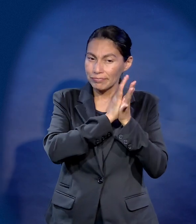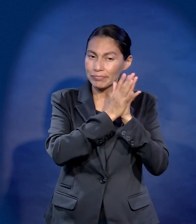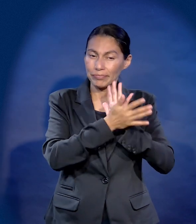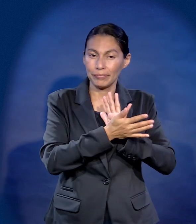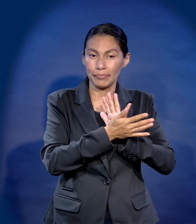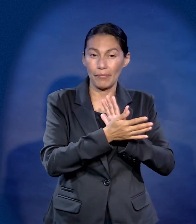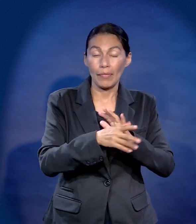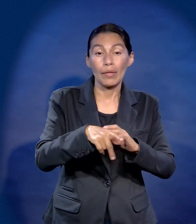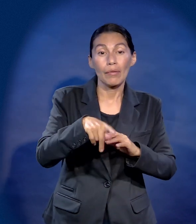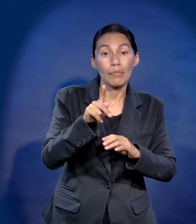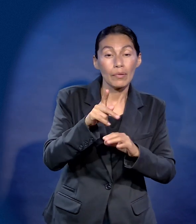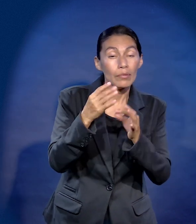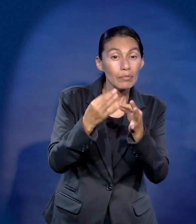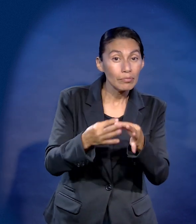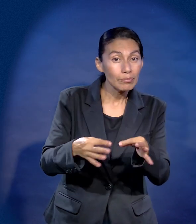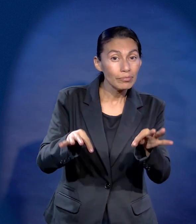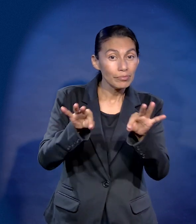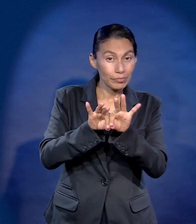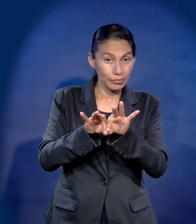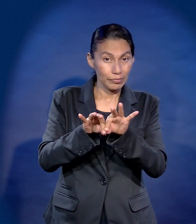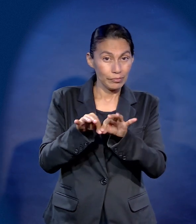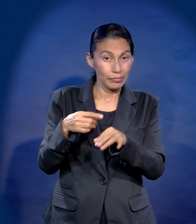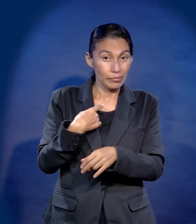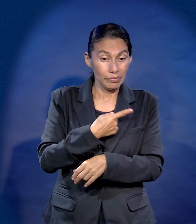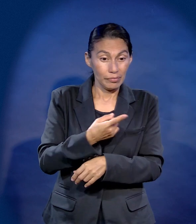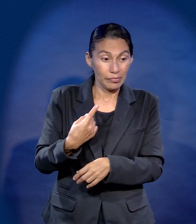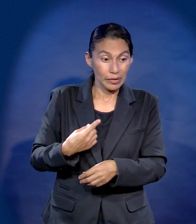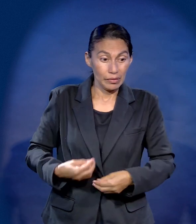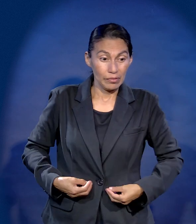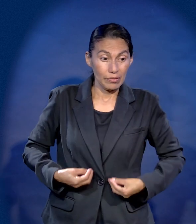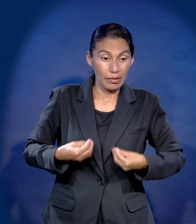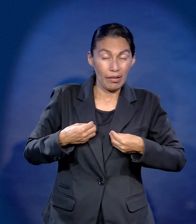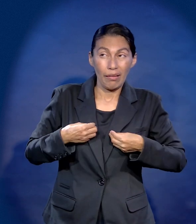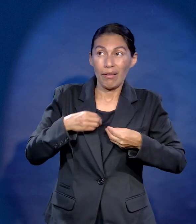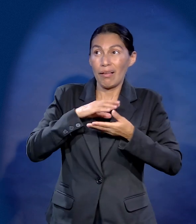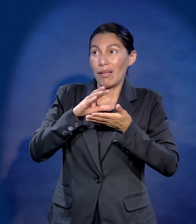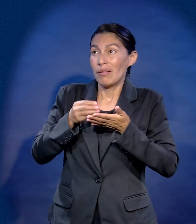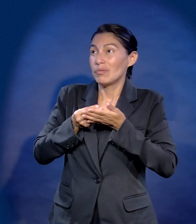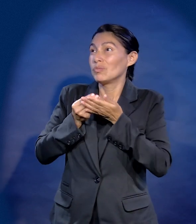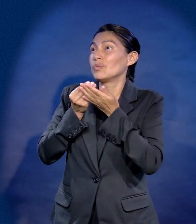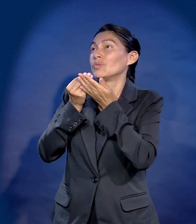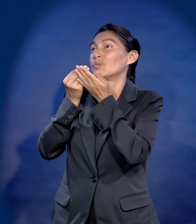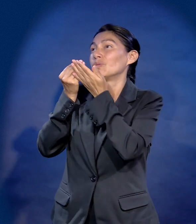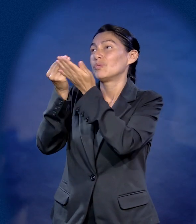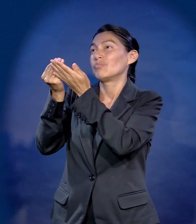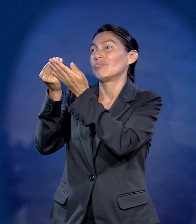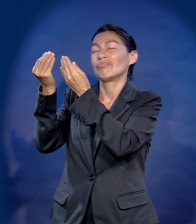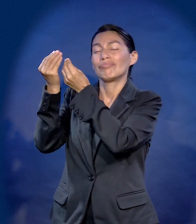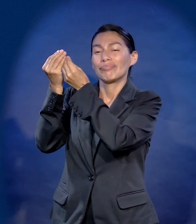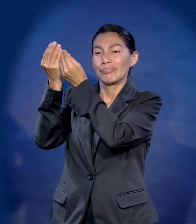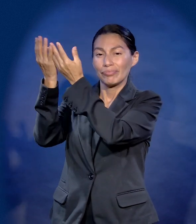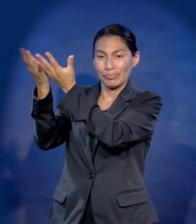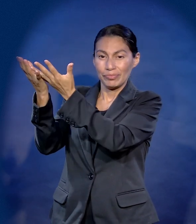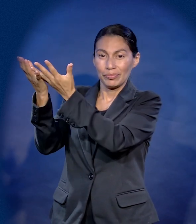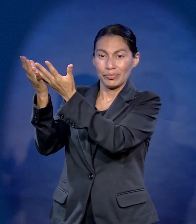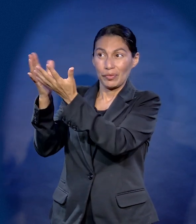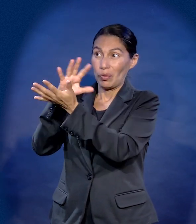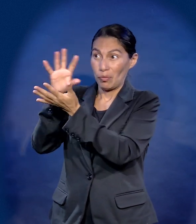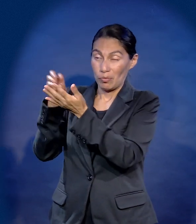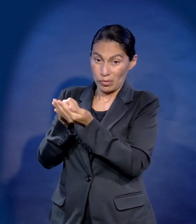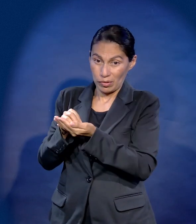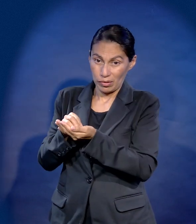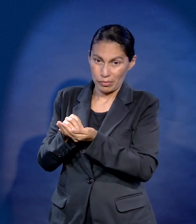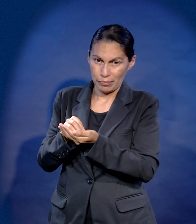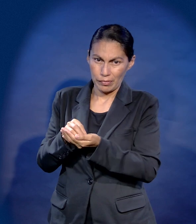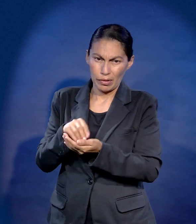eso, un paso importante es soltar los mandos de la vida y dejar que el Espíritu Santo